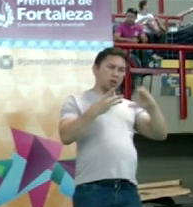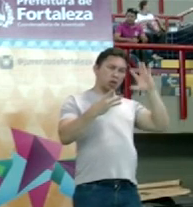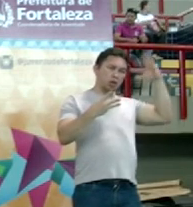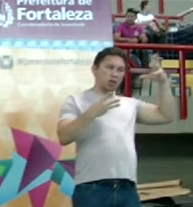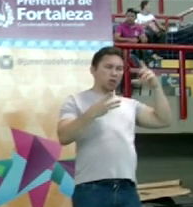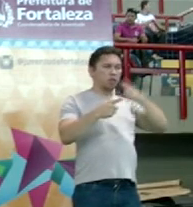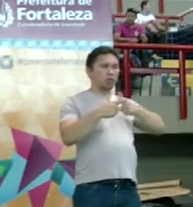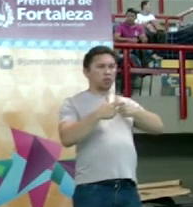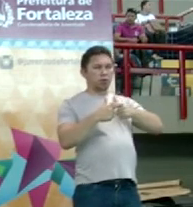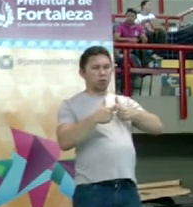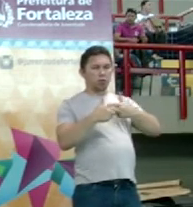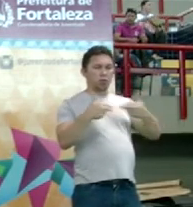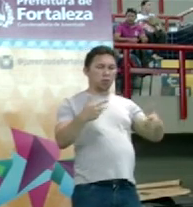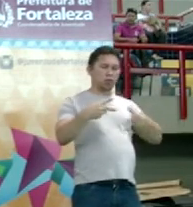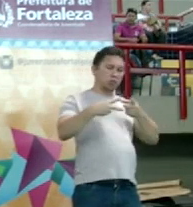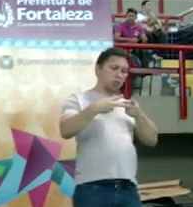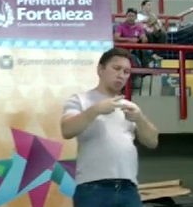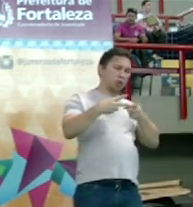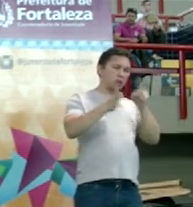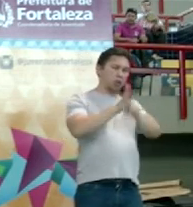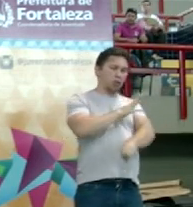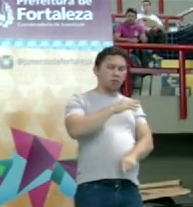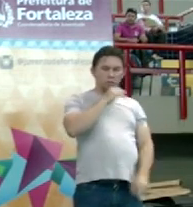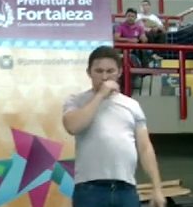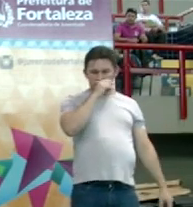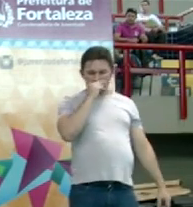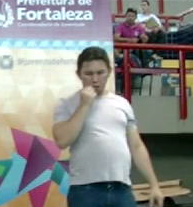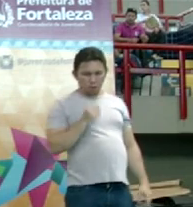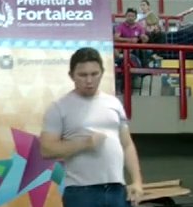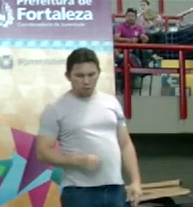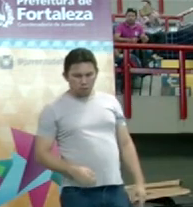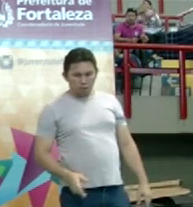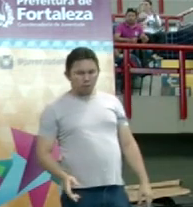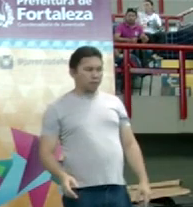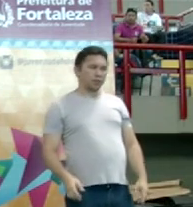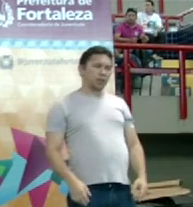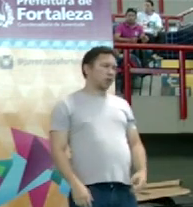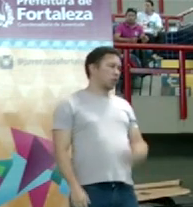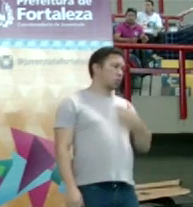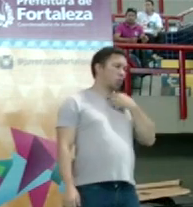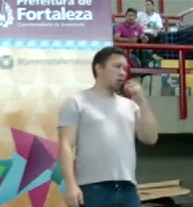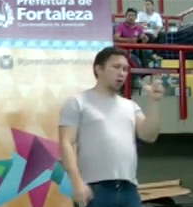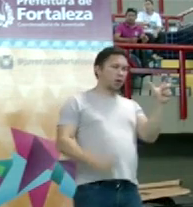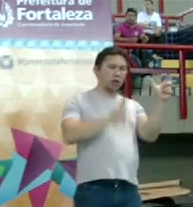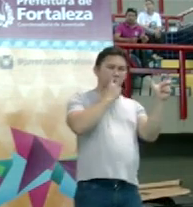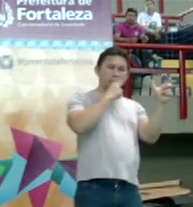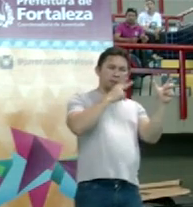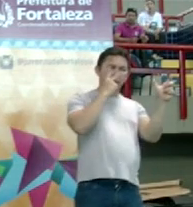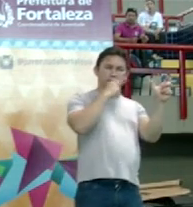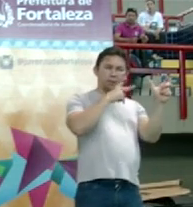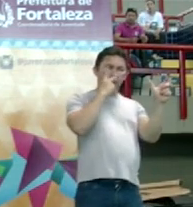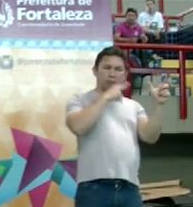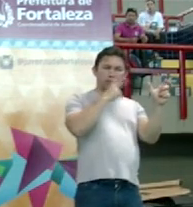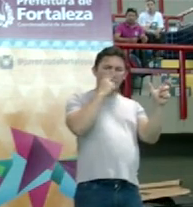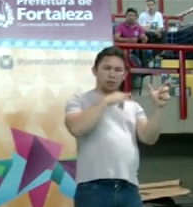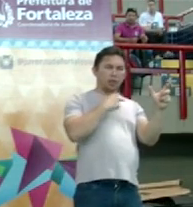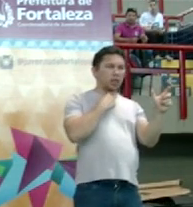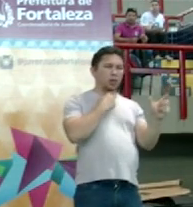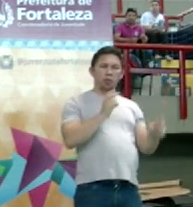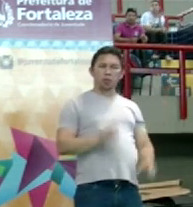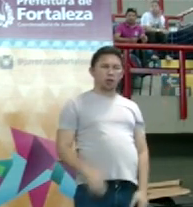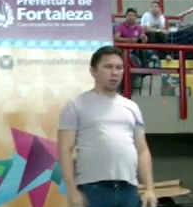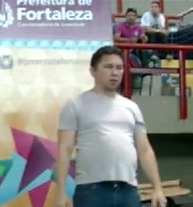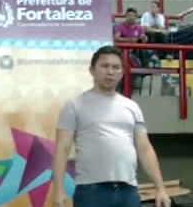tema proposto? Aqui são duas perguntas. Não se deve repetir palavras na redação